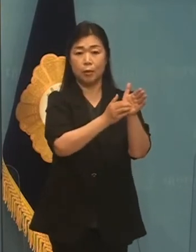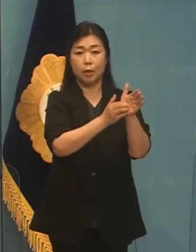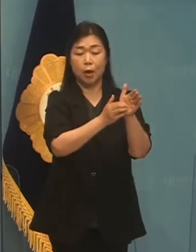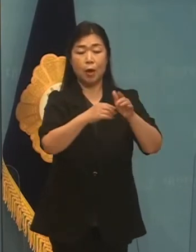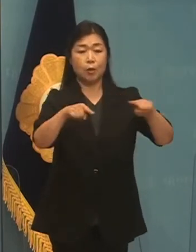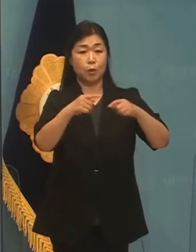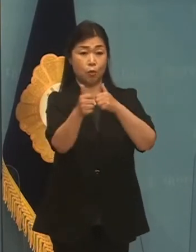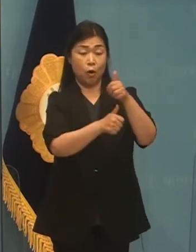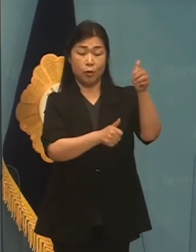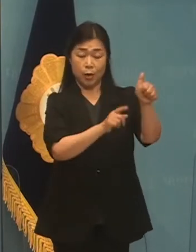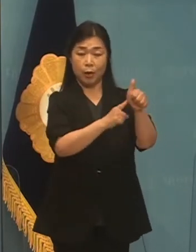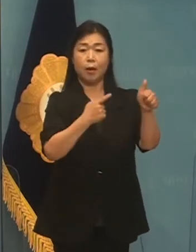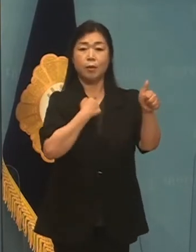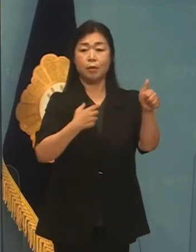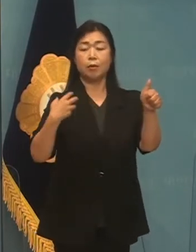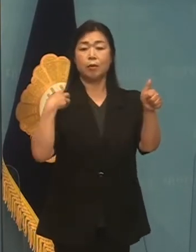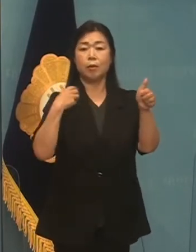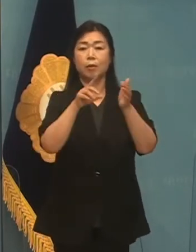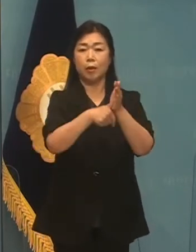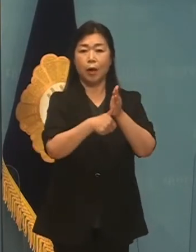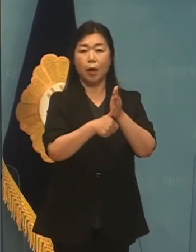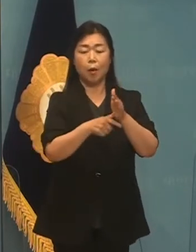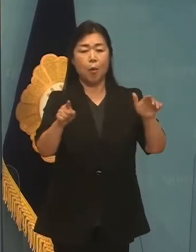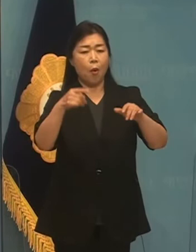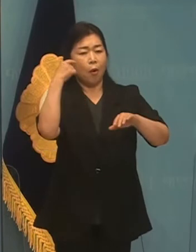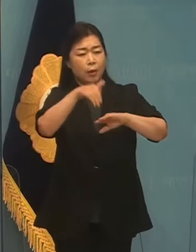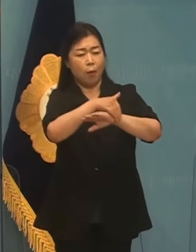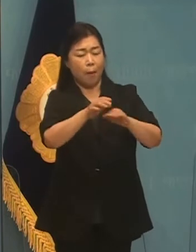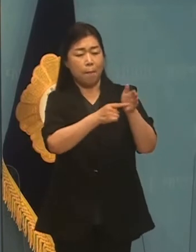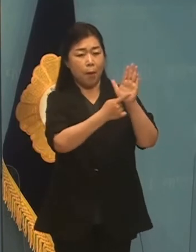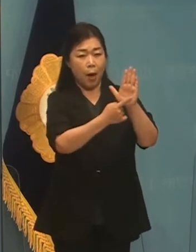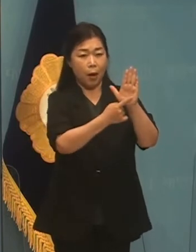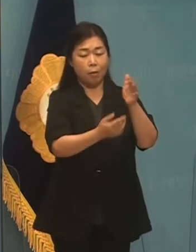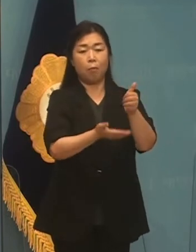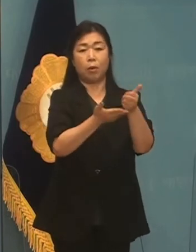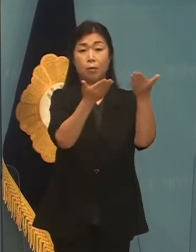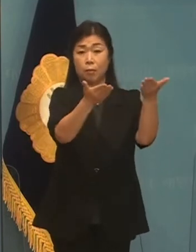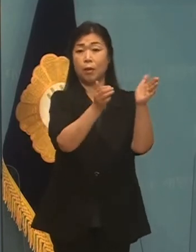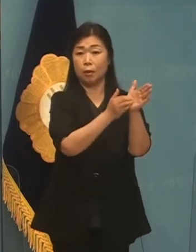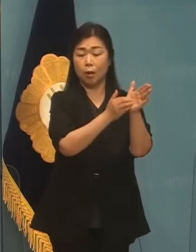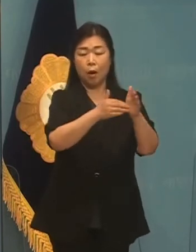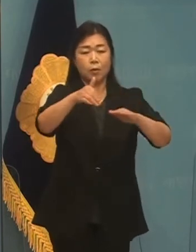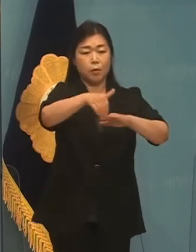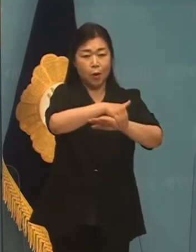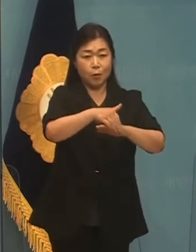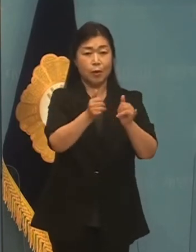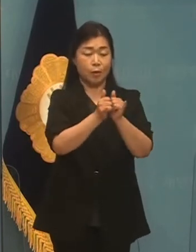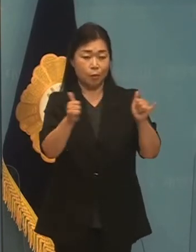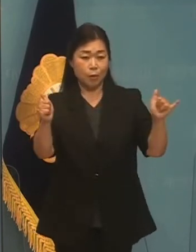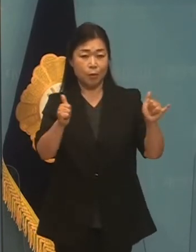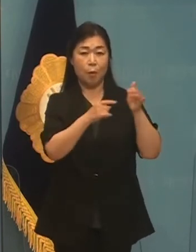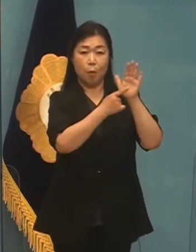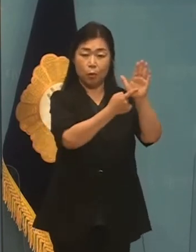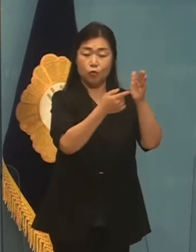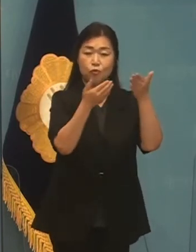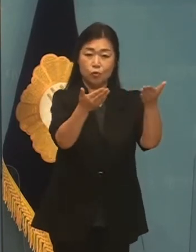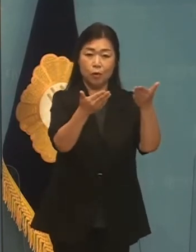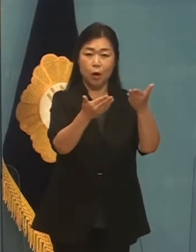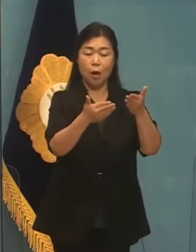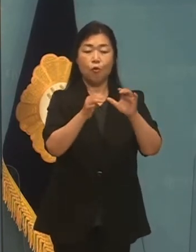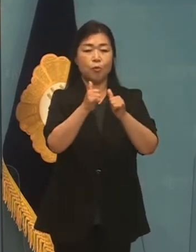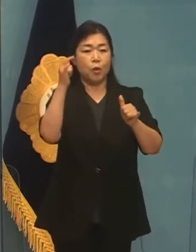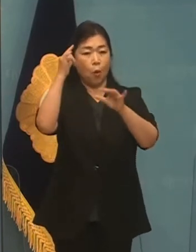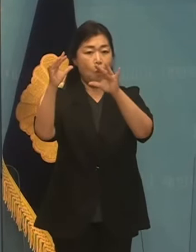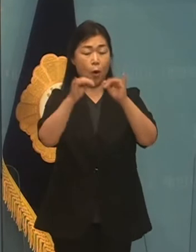재임 시에 저스티스 리그를 만들어 호평을 받았던 분입니다. 정책을 국민들께 와닿을 수 있도록 하는